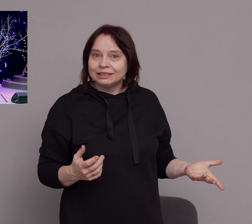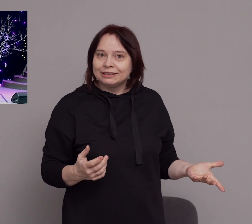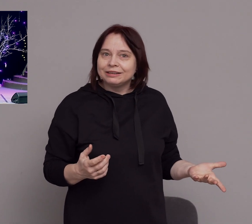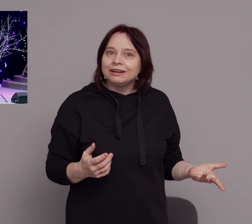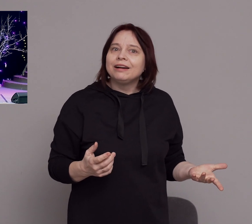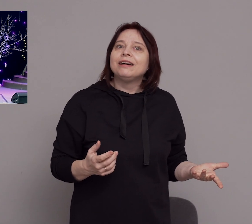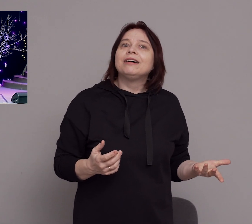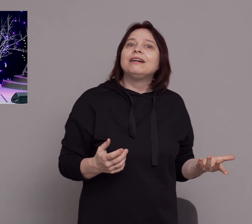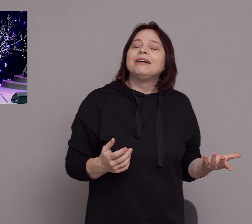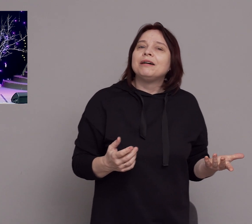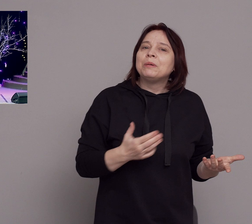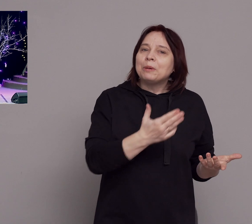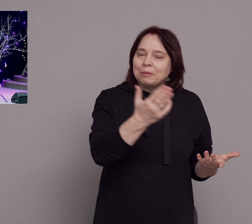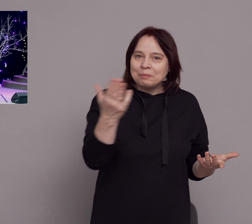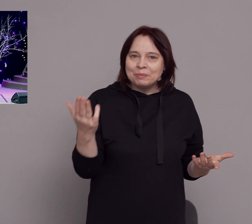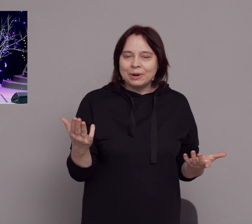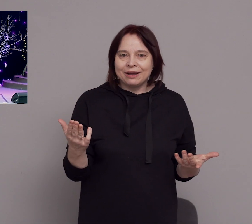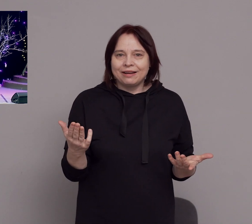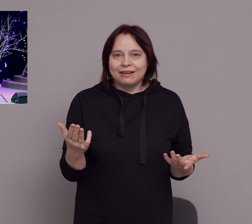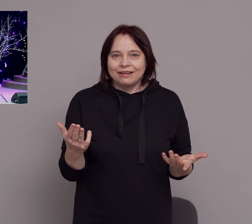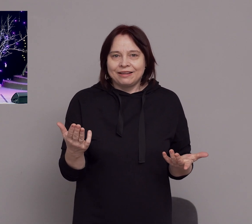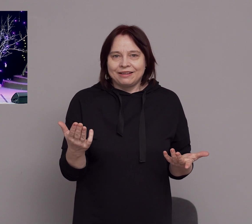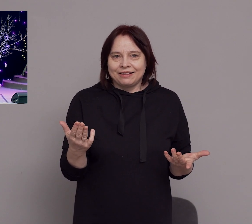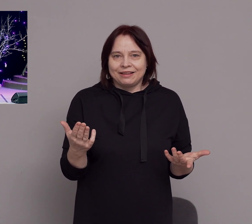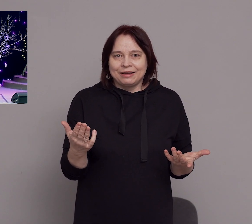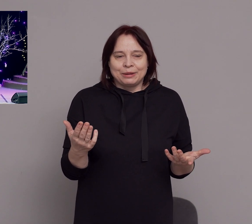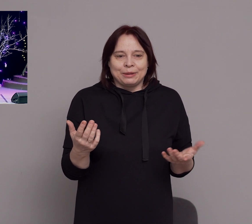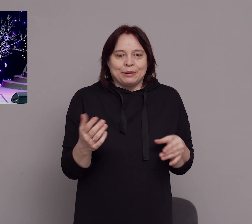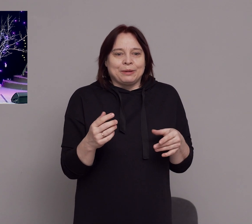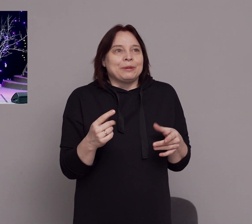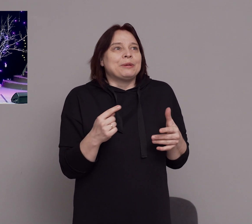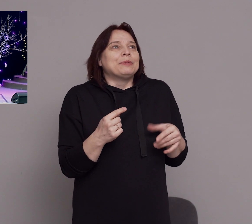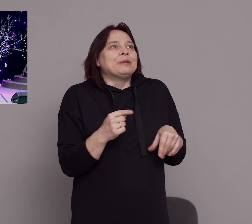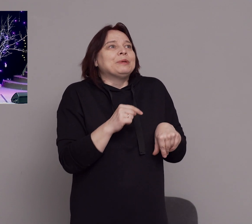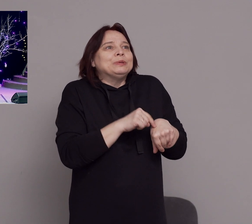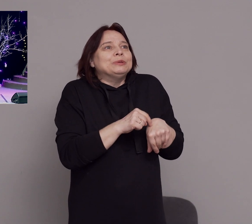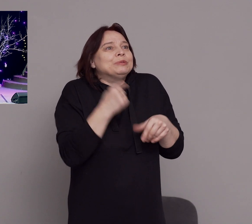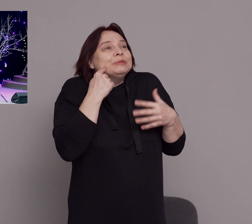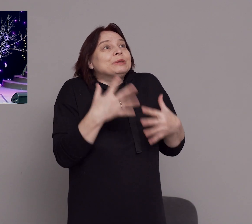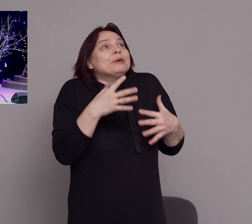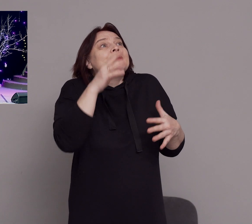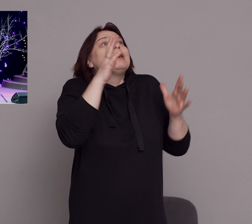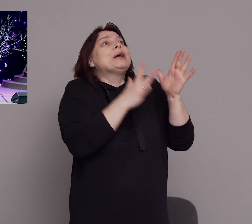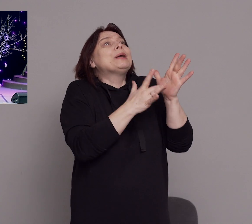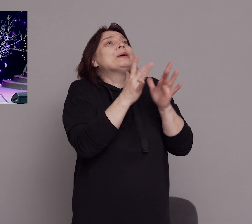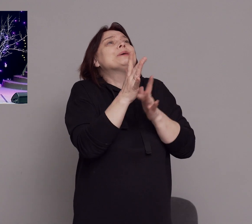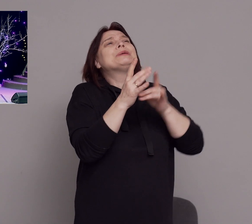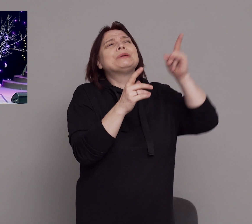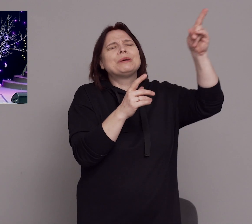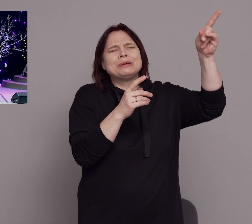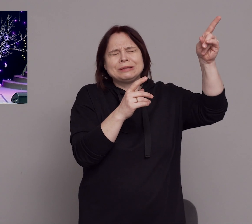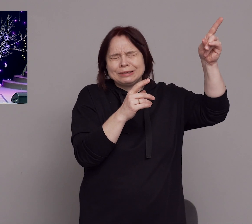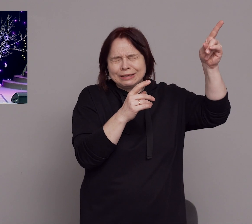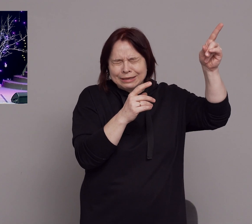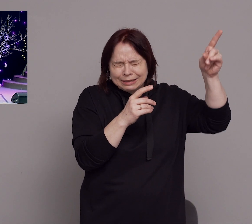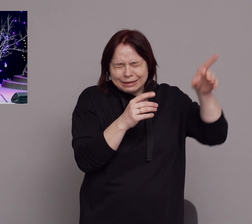Бог прикоснется к нашим грязным ногам, к нашим грязным частям нашей жизни, грязные части нашей жизни, которые мы